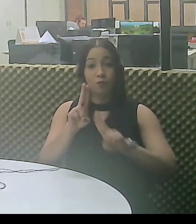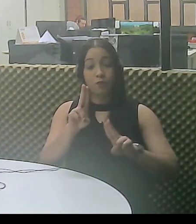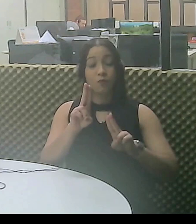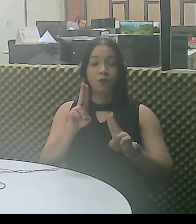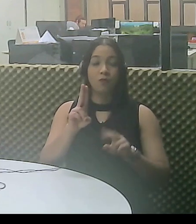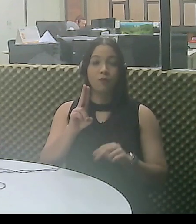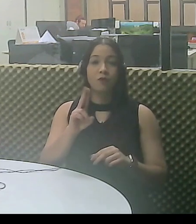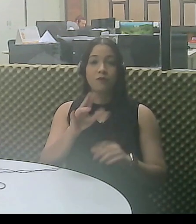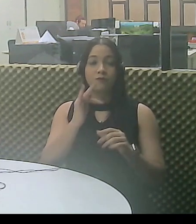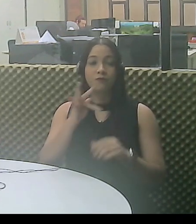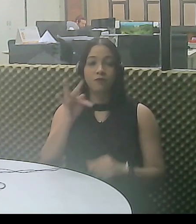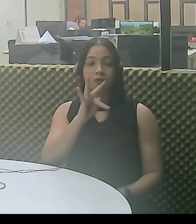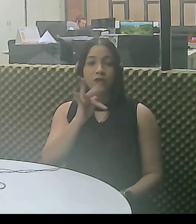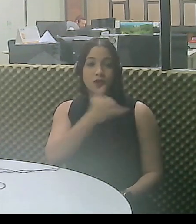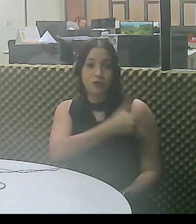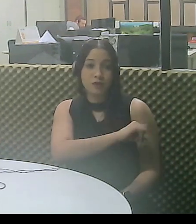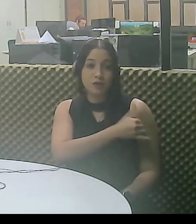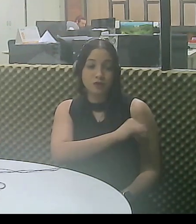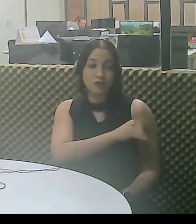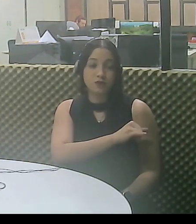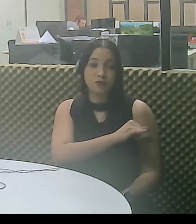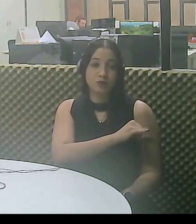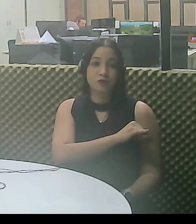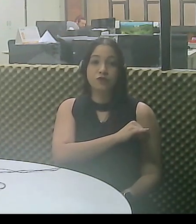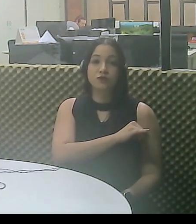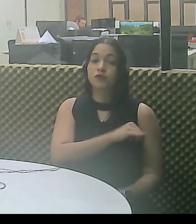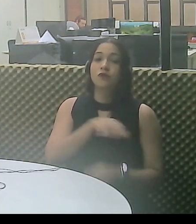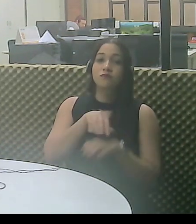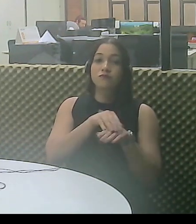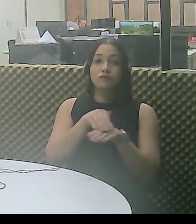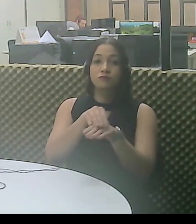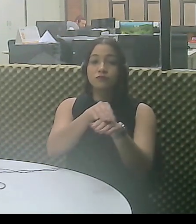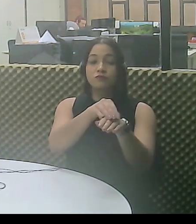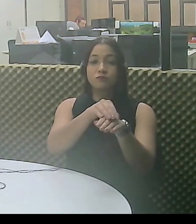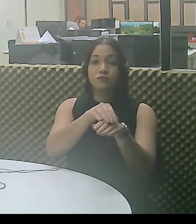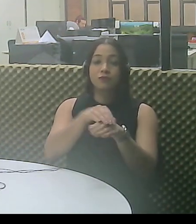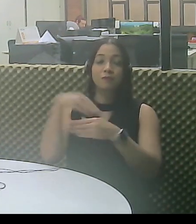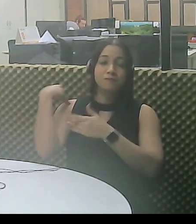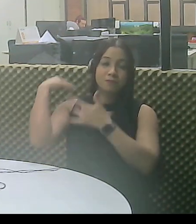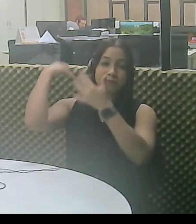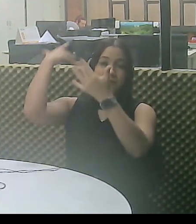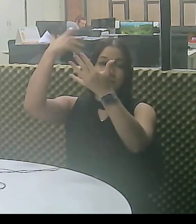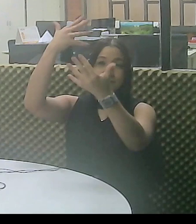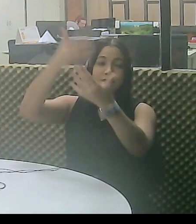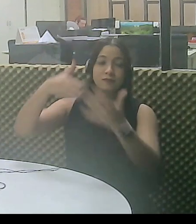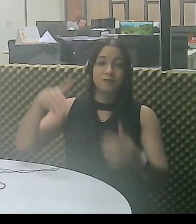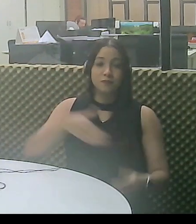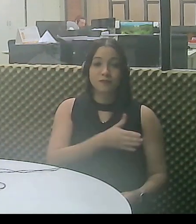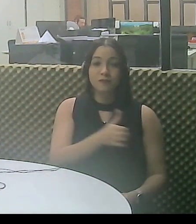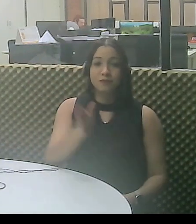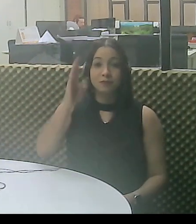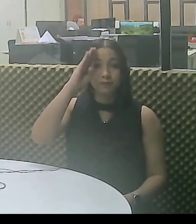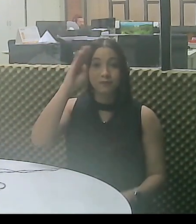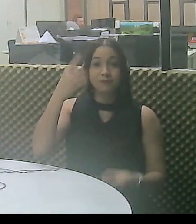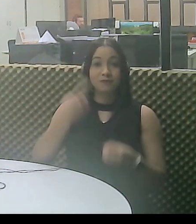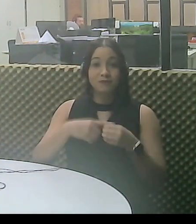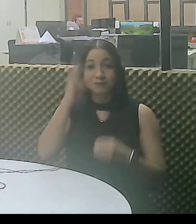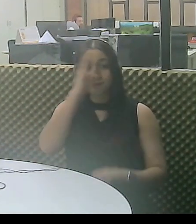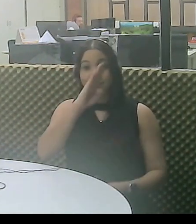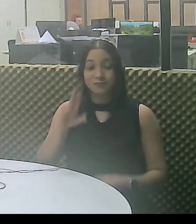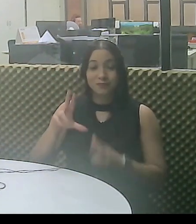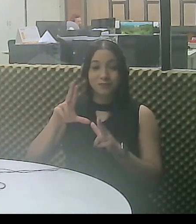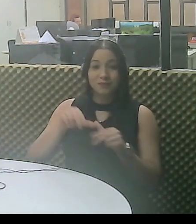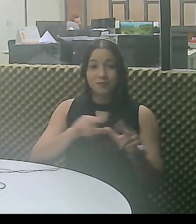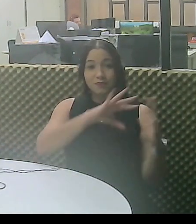do Rio de Janeiro UFRJ excursionou ao longo de sua carreira artística pelas principais cidades brasileiras e